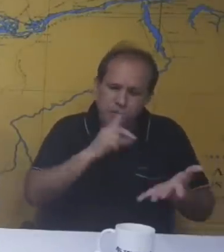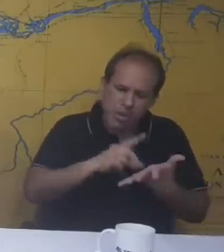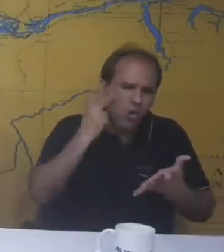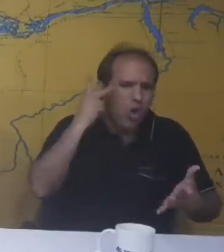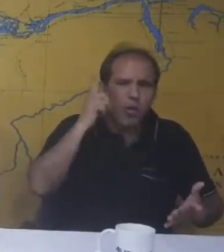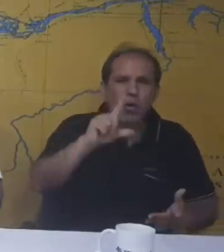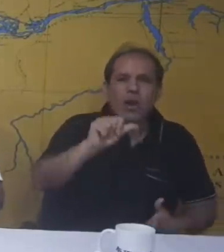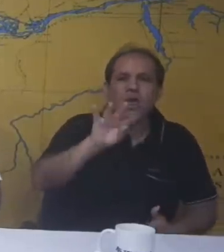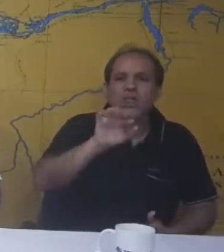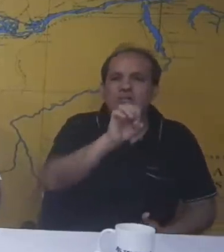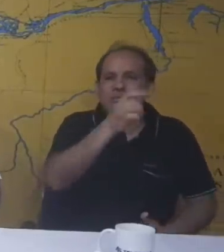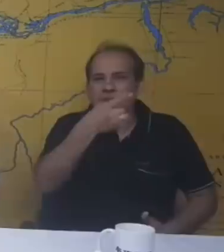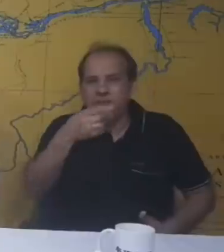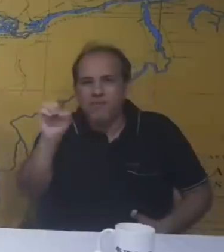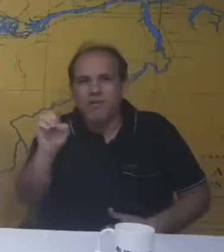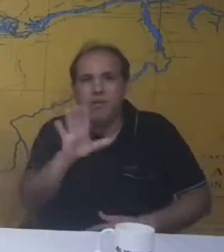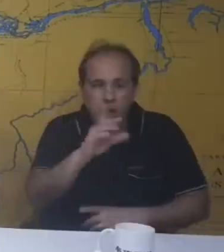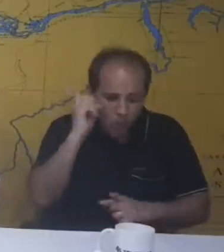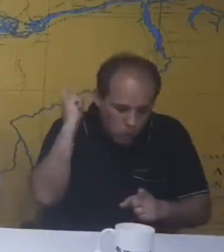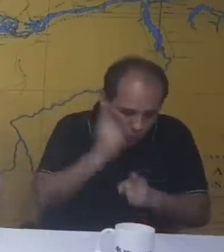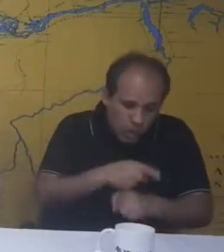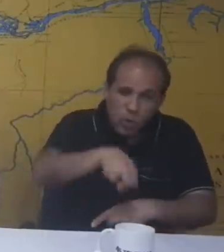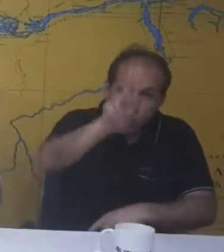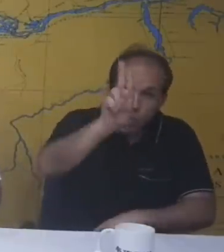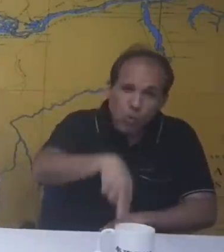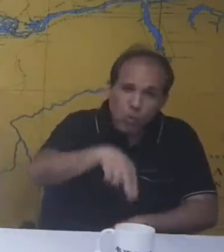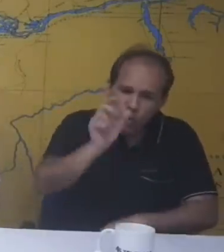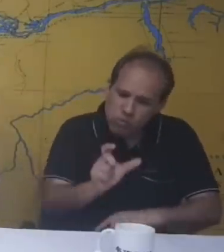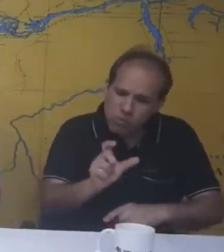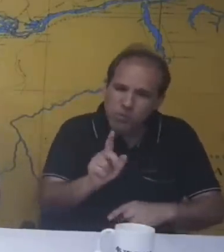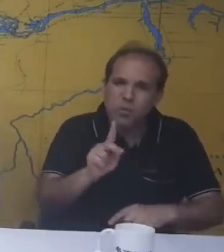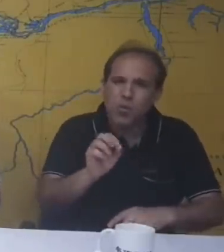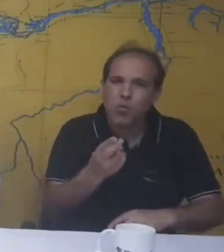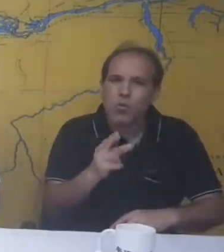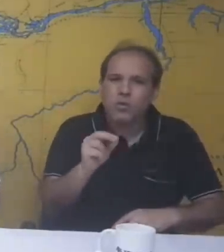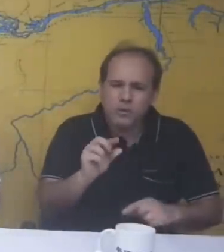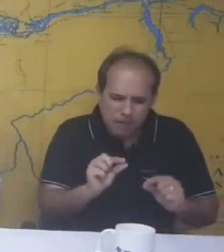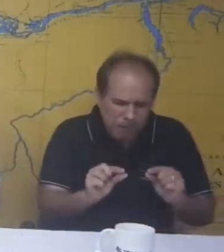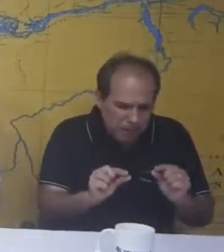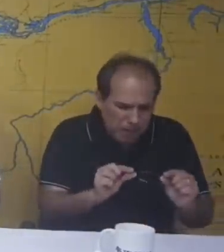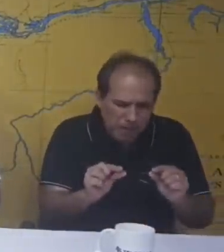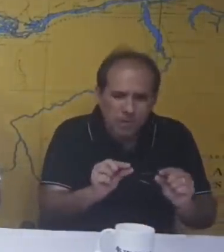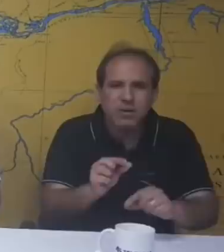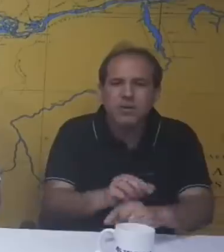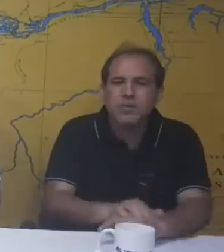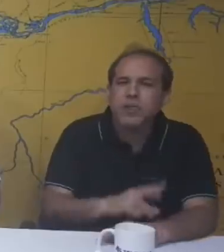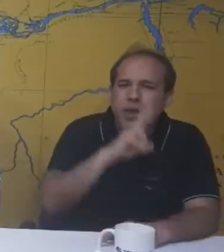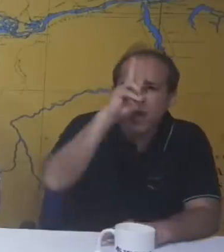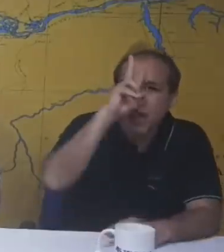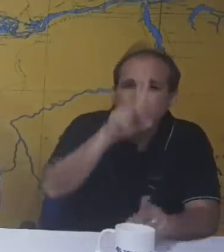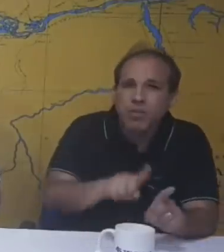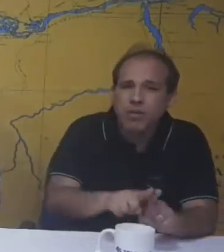mesmo. Agora, eu faiscava, né? Nunca achei uma pepita aí razoável. Eu faiscava. Né? Eu